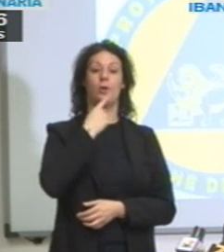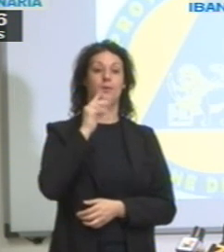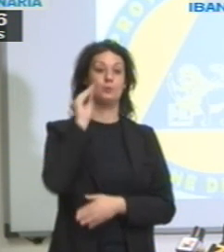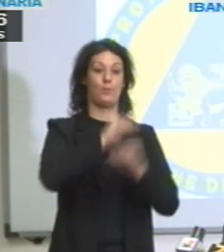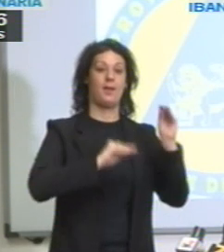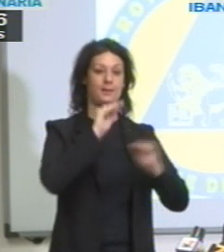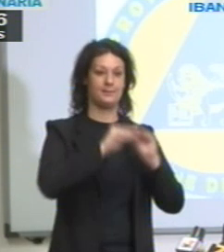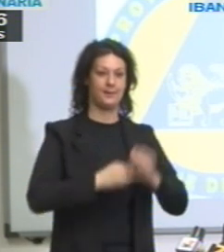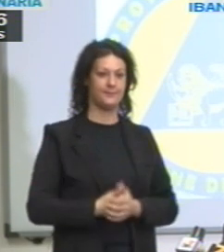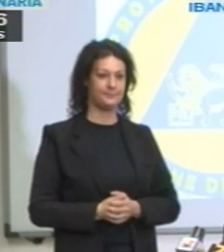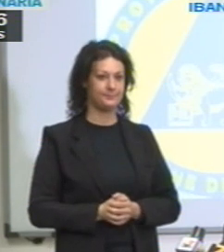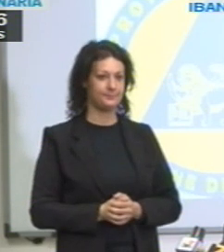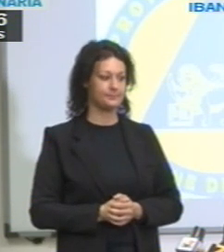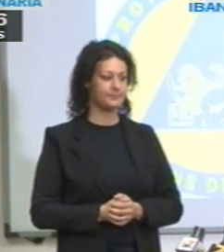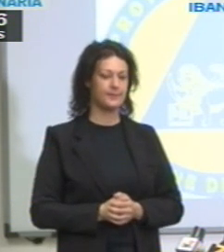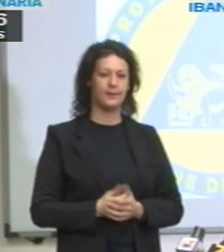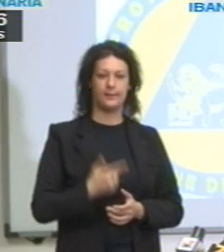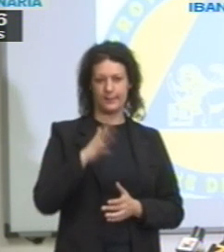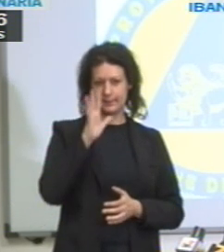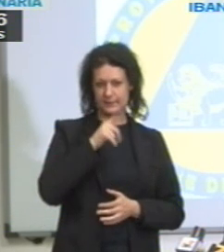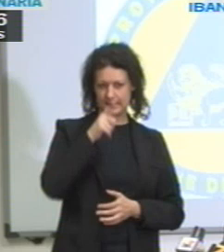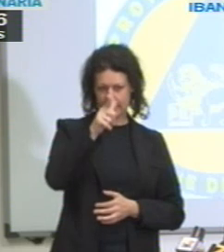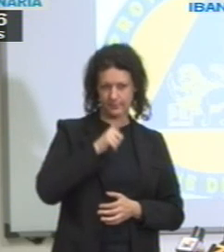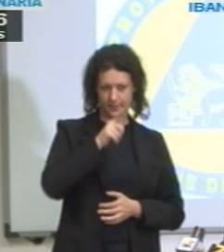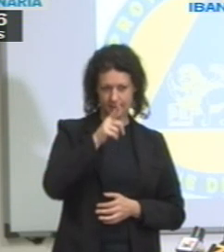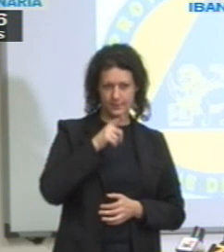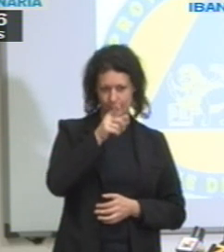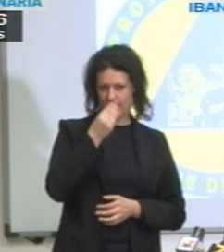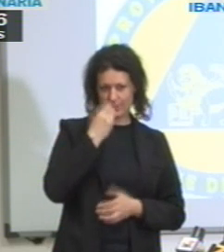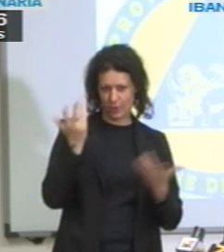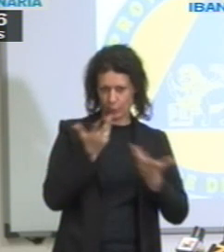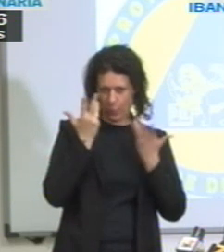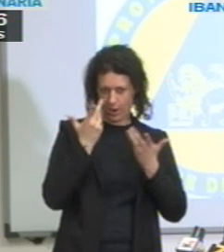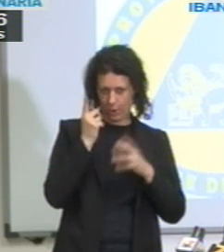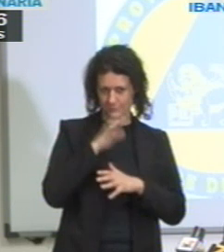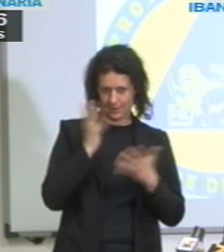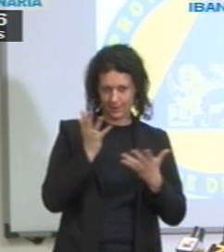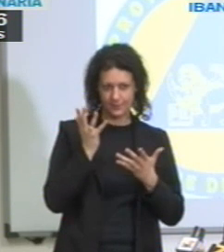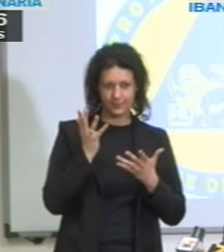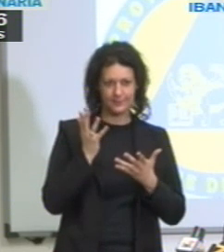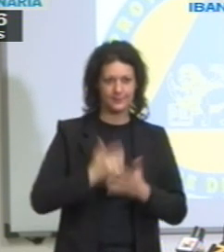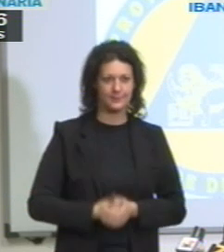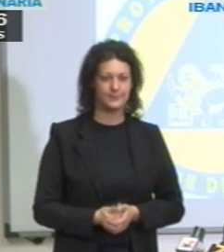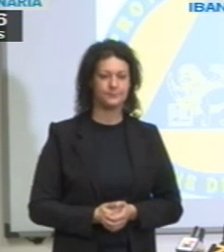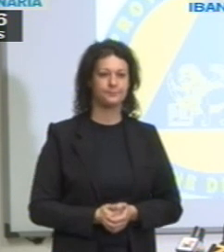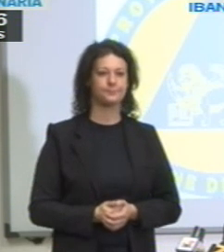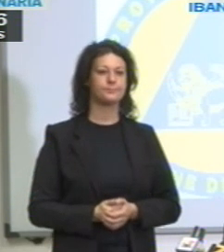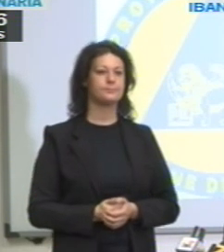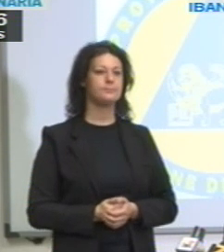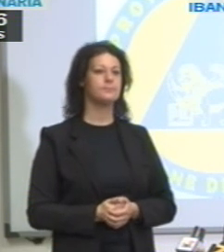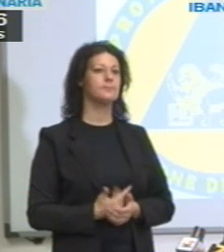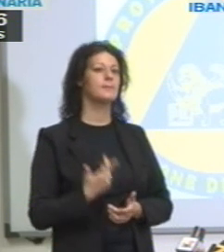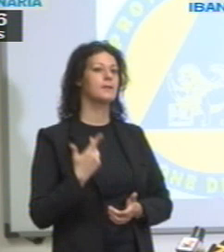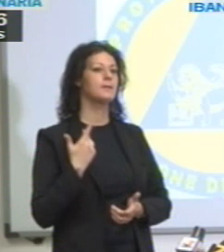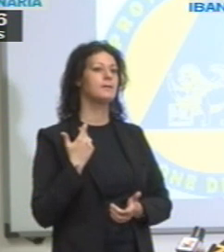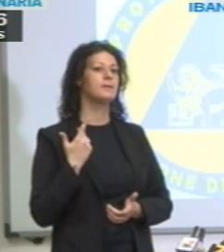e lei, però io ho l'impressione che... No, io ho l'impressione che te abbia mania folpi. No, io ho l'impressione che alla fine, ma c'è qualcuno che sta pensando a Roma, che